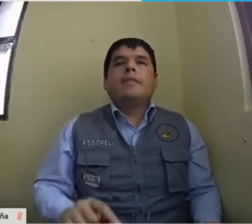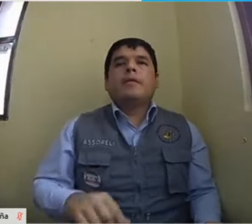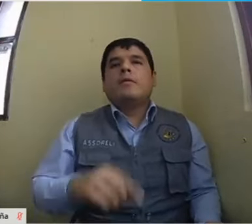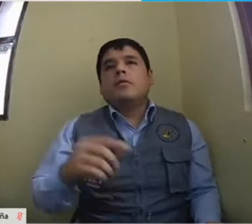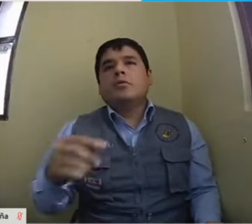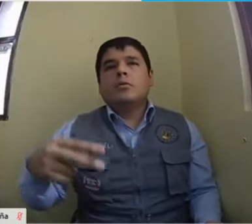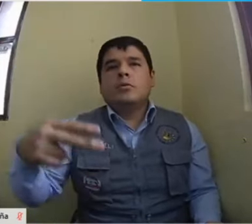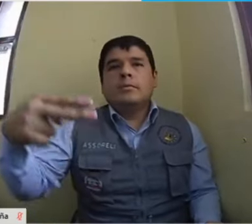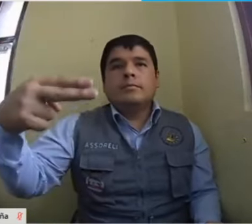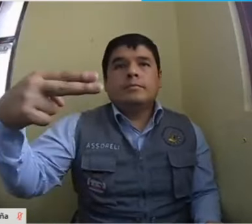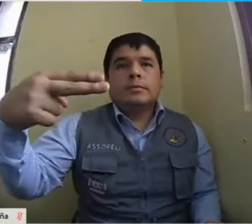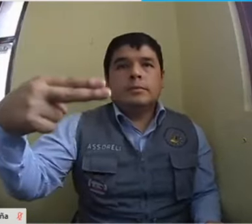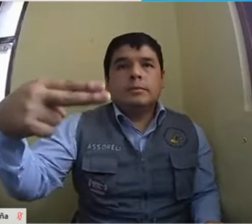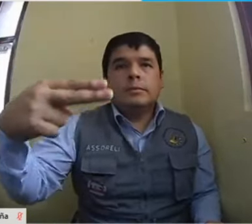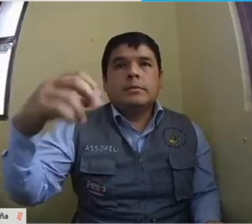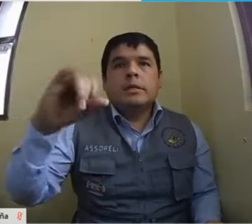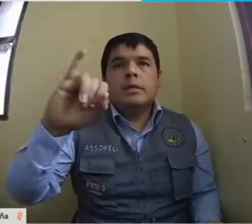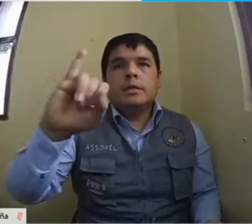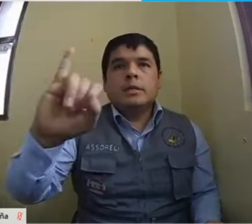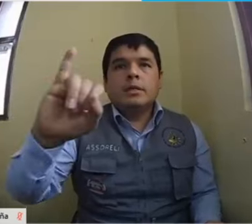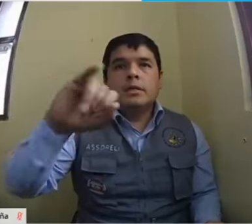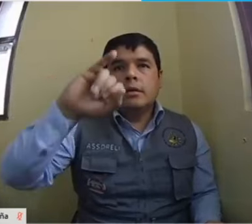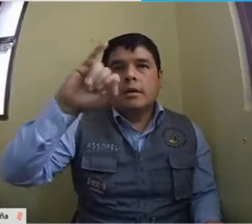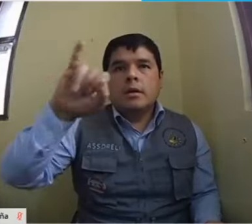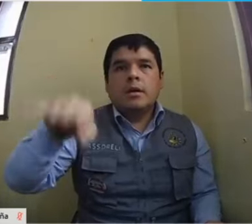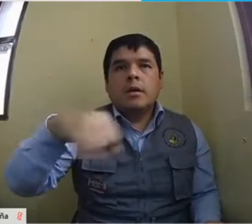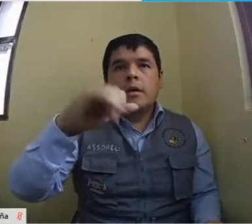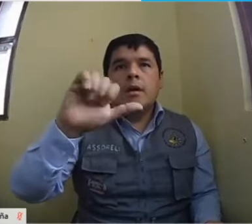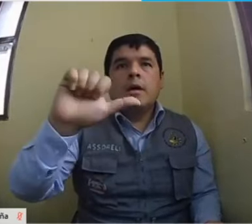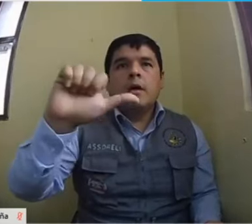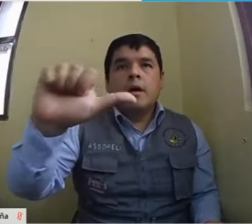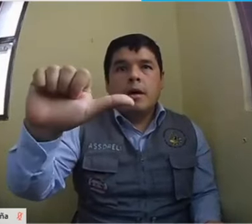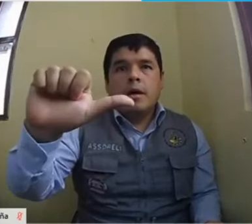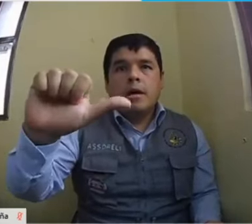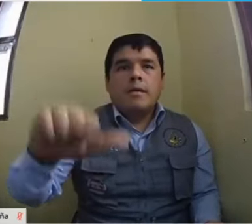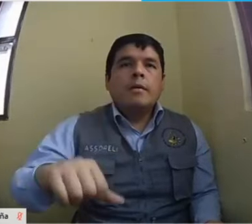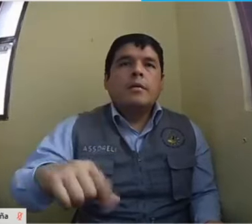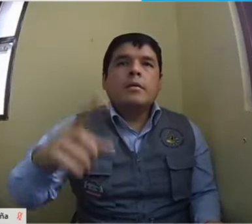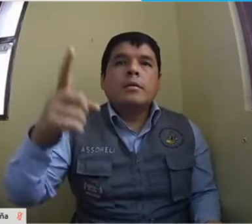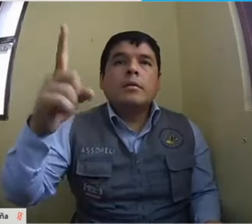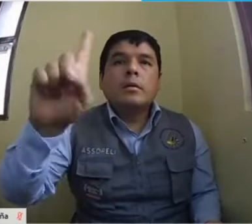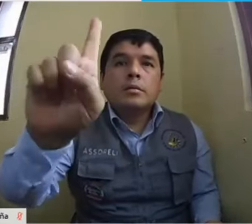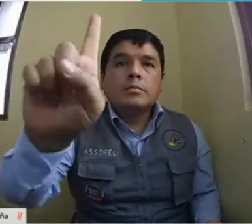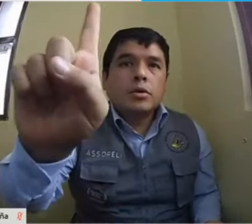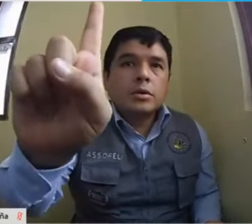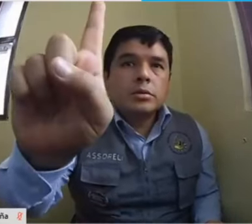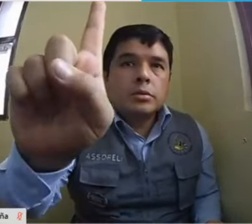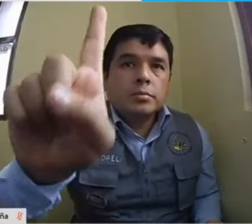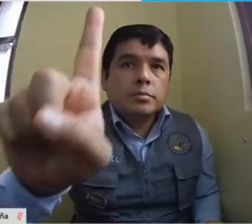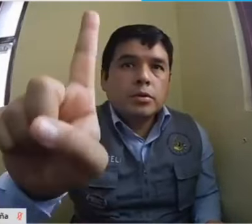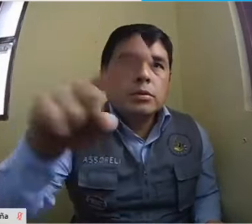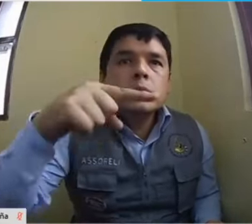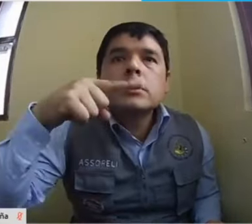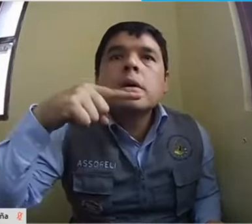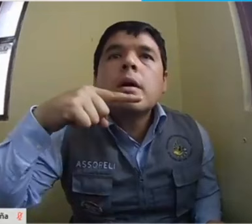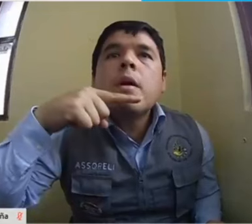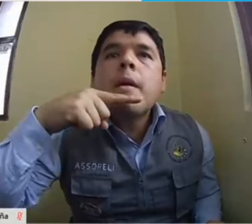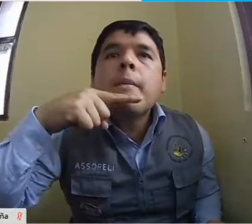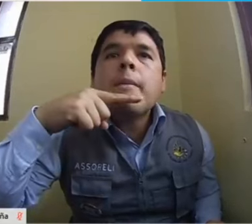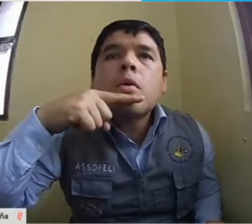Hijo, entonces es el pulgar que baja y el índice en el labio.